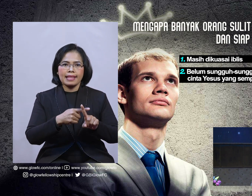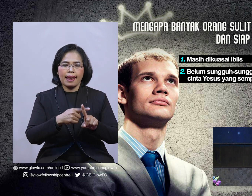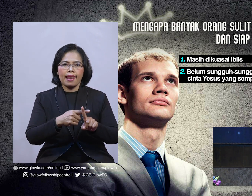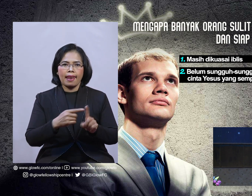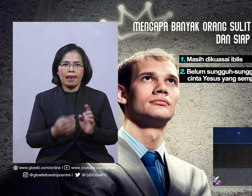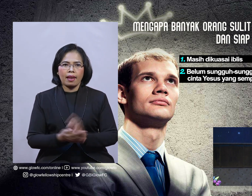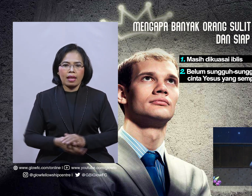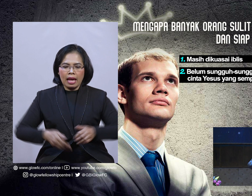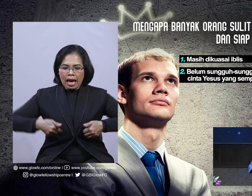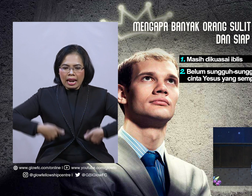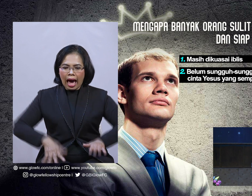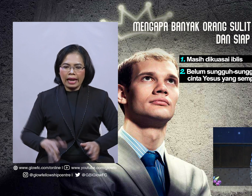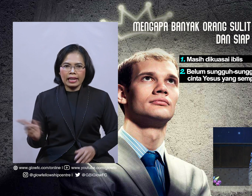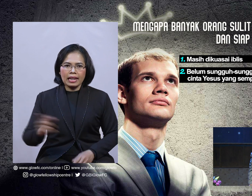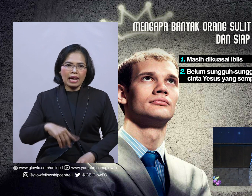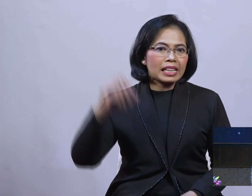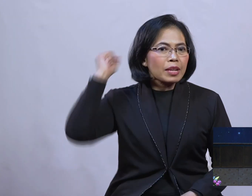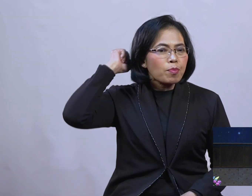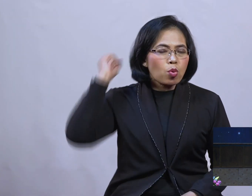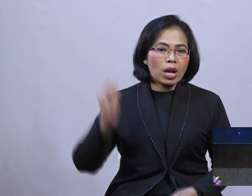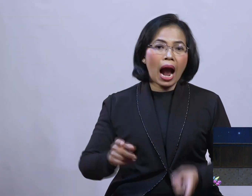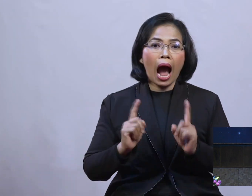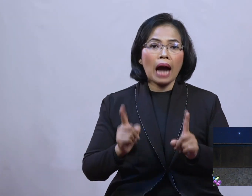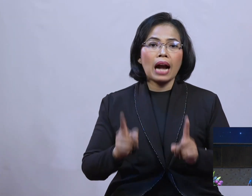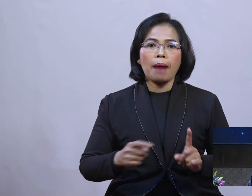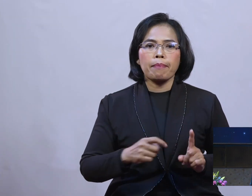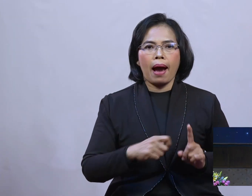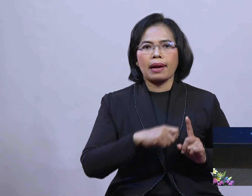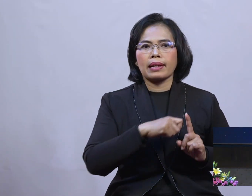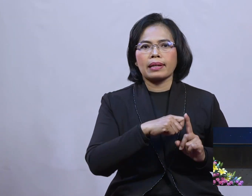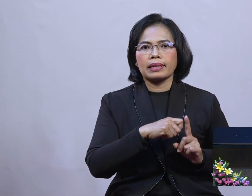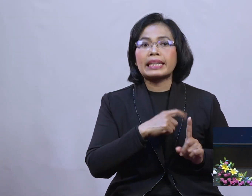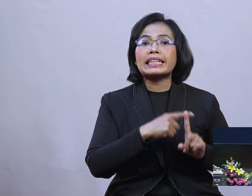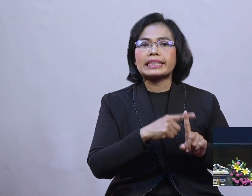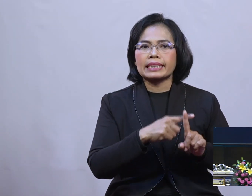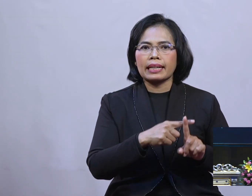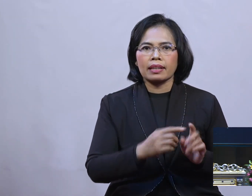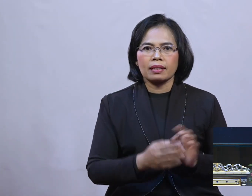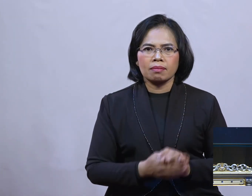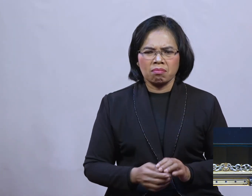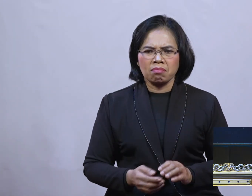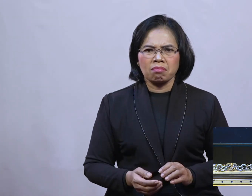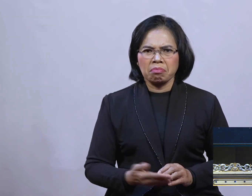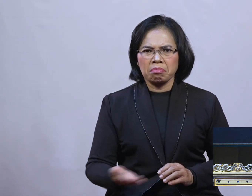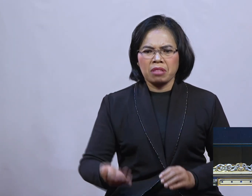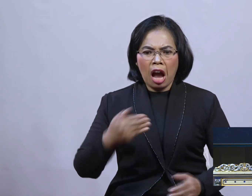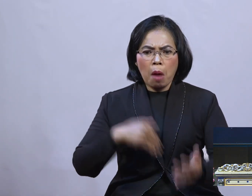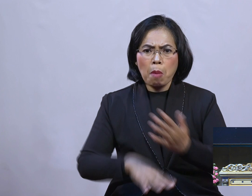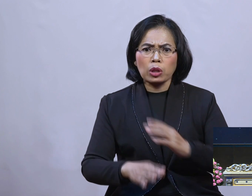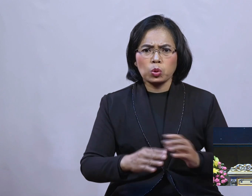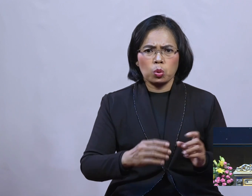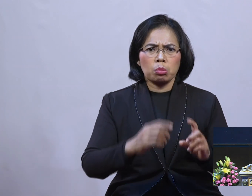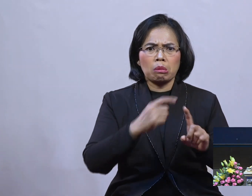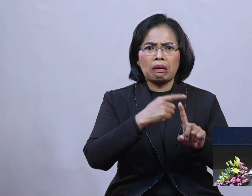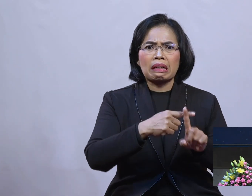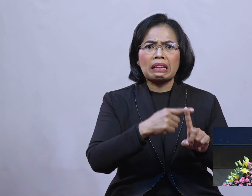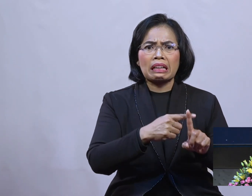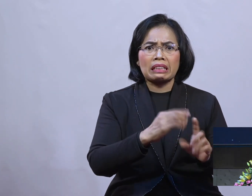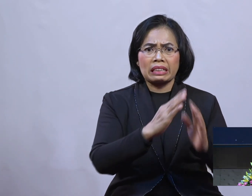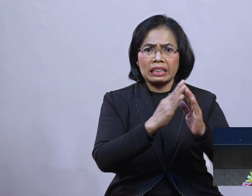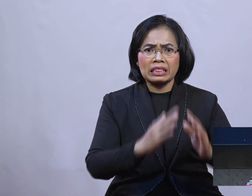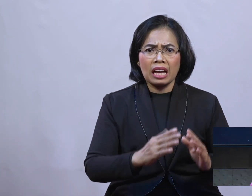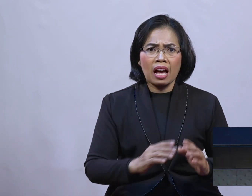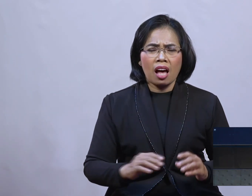ia terlahir dari rahim ibu yang beragama Kristen e-book impianya masuk gereja Bukit dianya tahu lagu-lagu rohani tapi